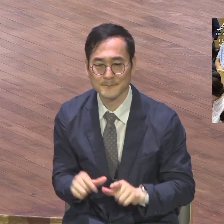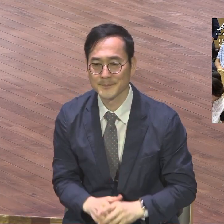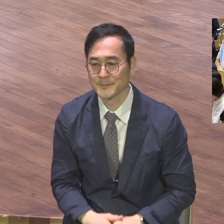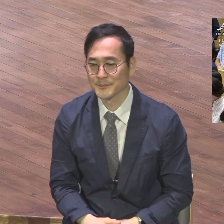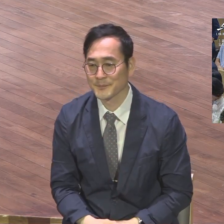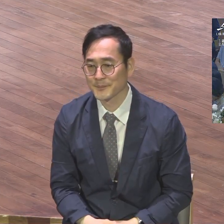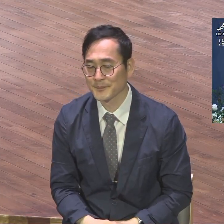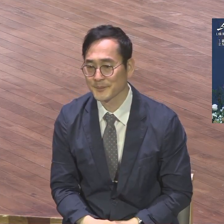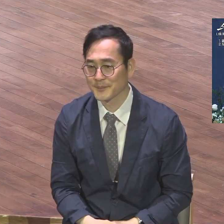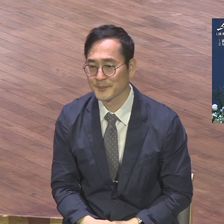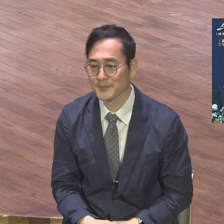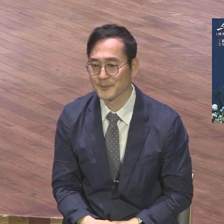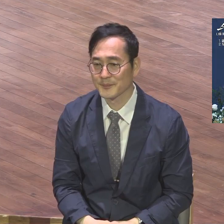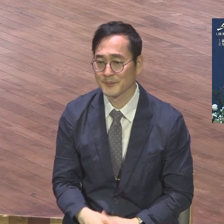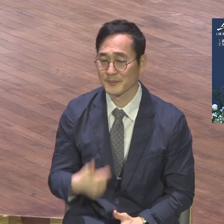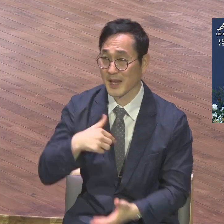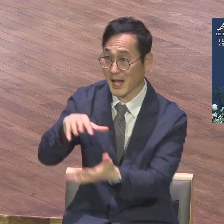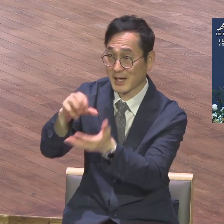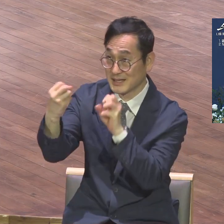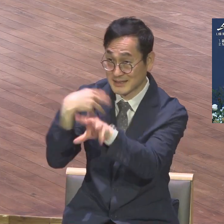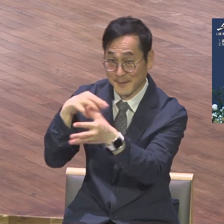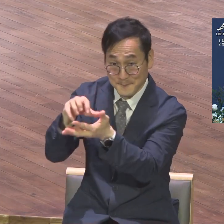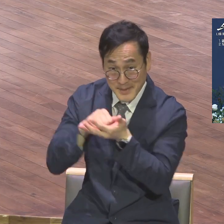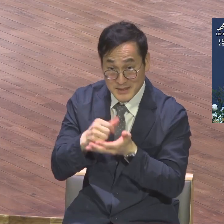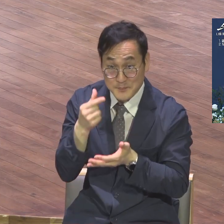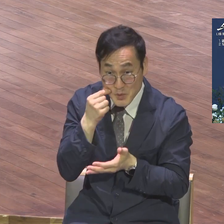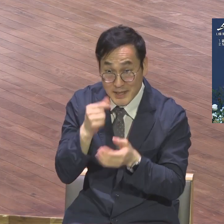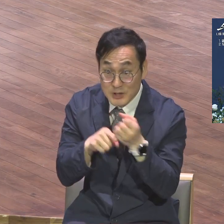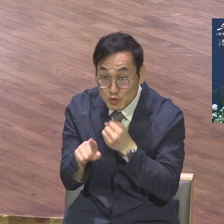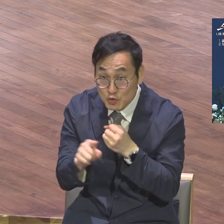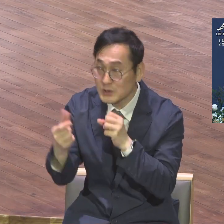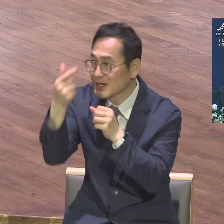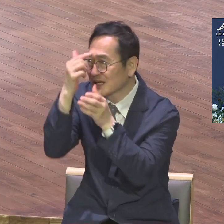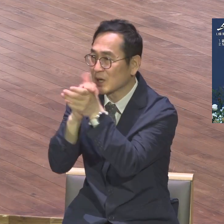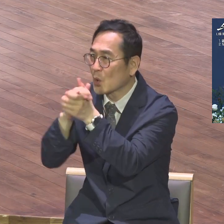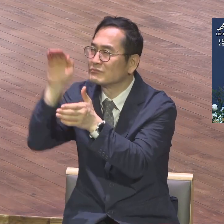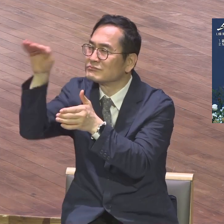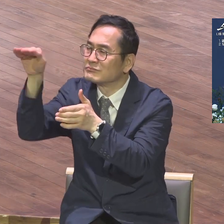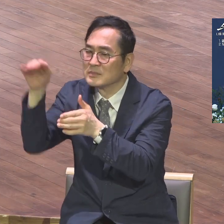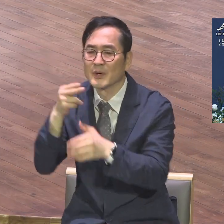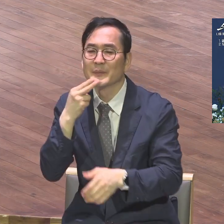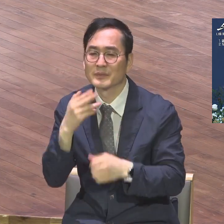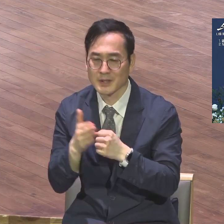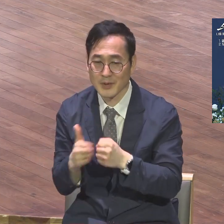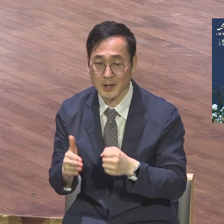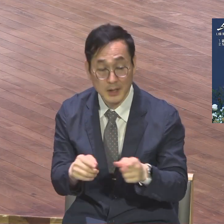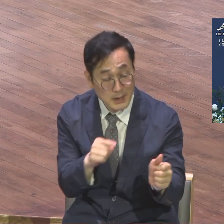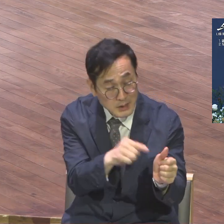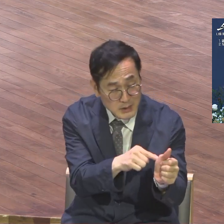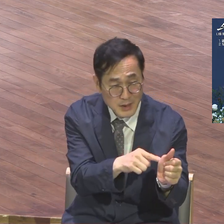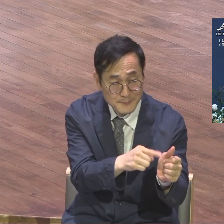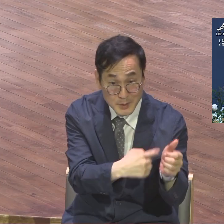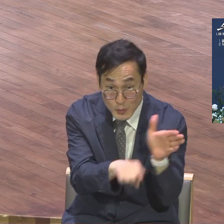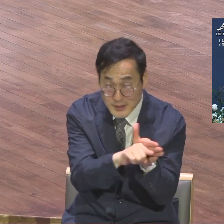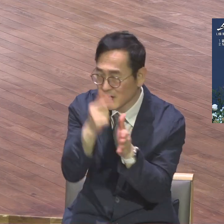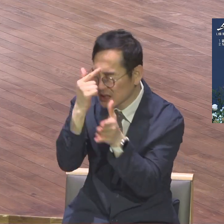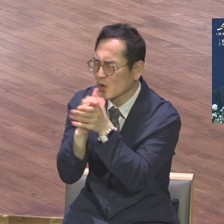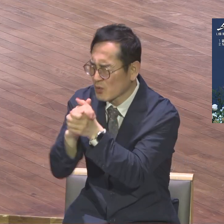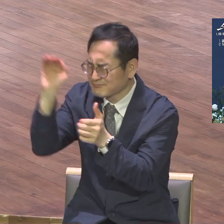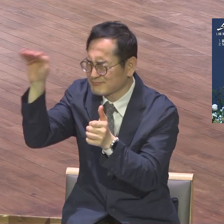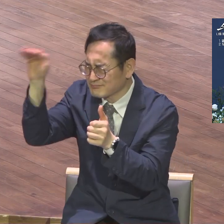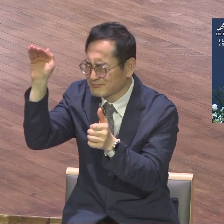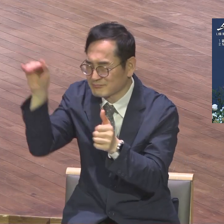우리가 얻지 못하면 구하지 않기 때문이라 그랬잖아요. 정말 한 영혼의 구원을 위해서 기도한 믿음이